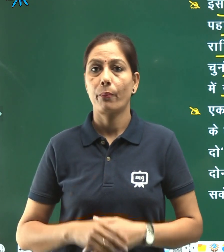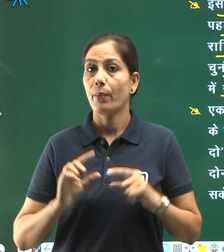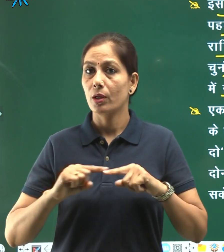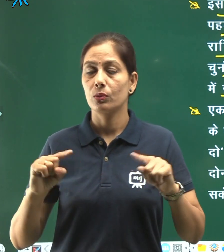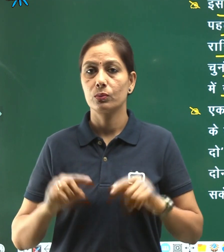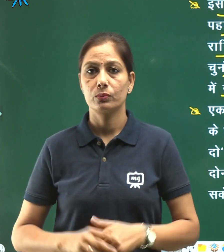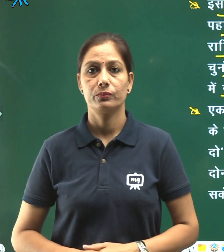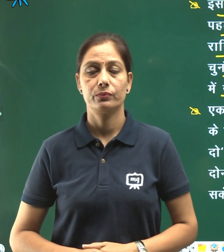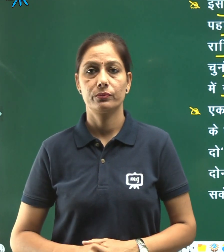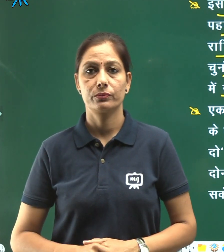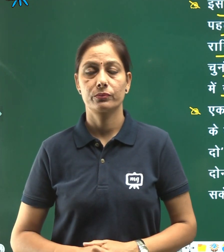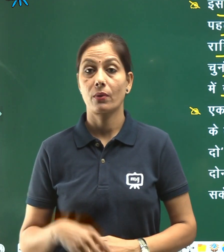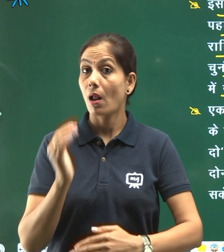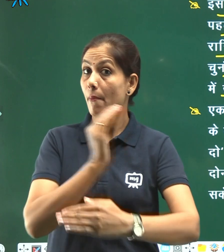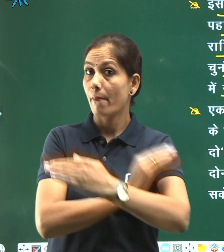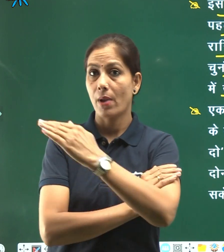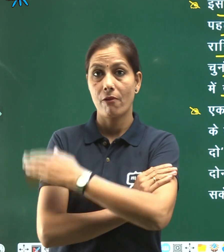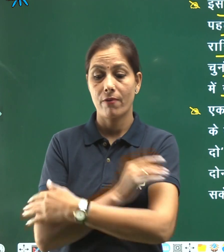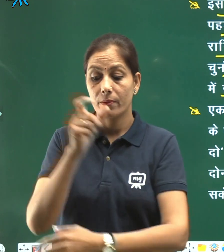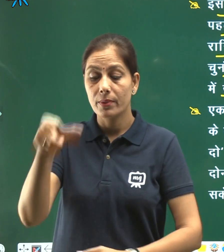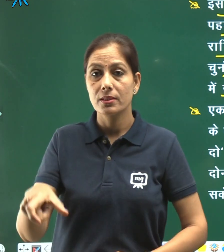परंतु पहलवान लुट्टन सिंह